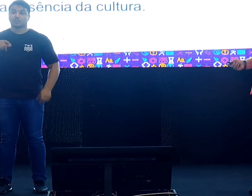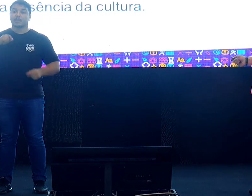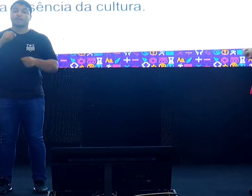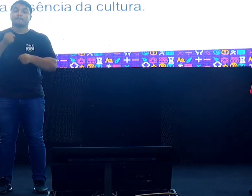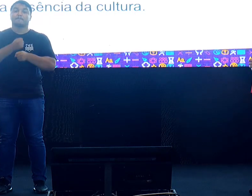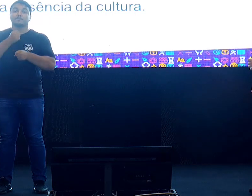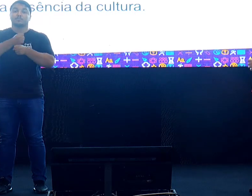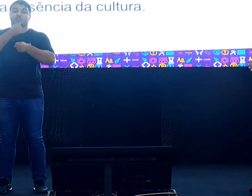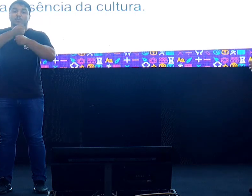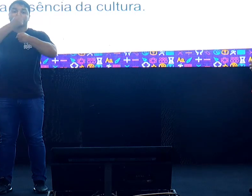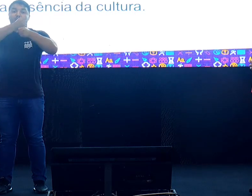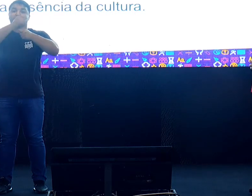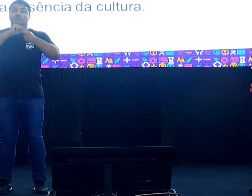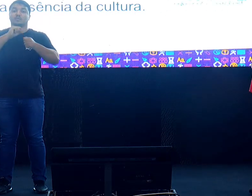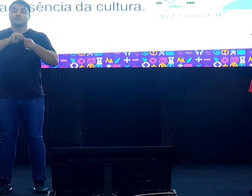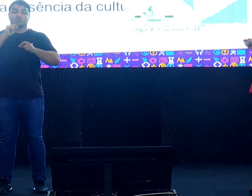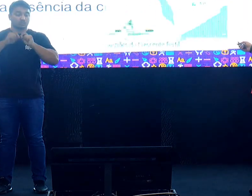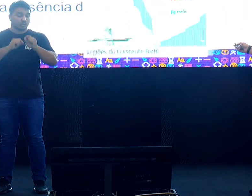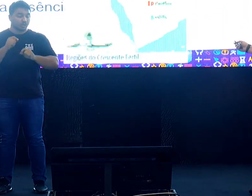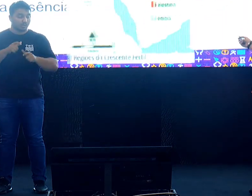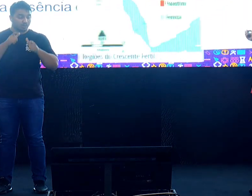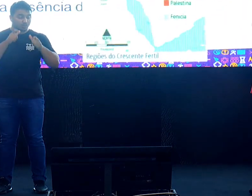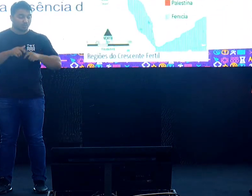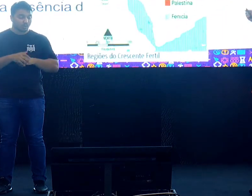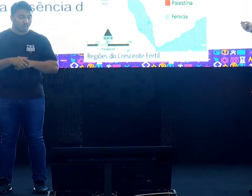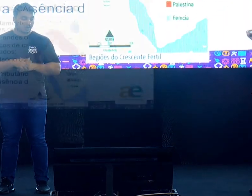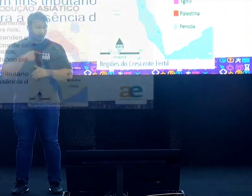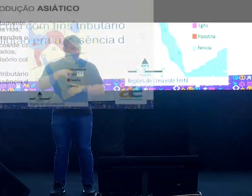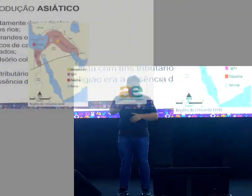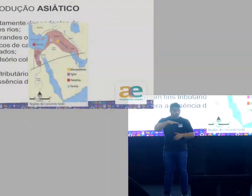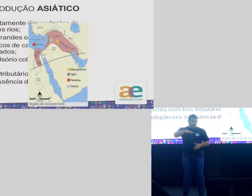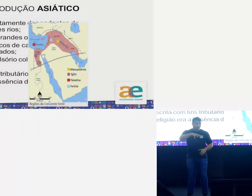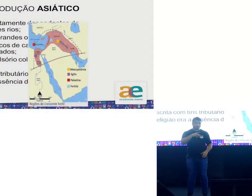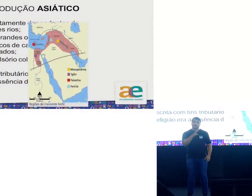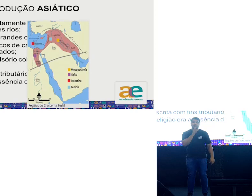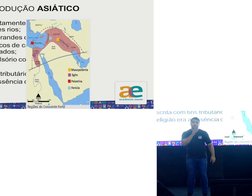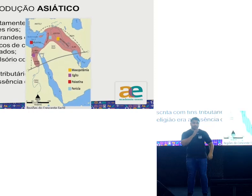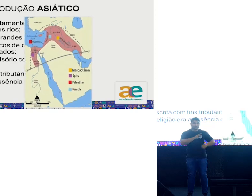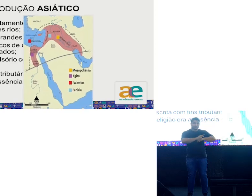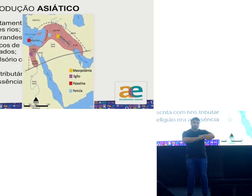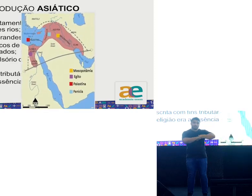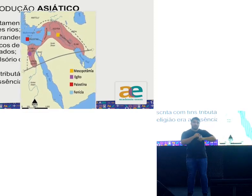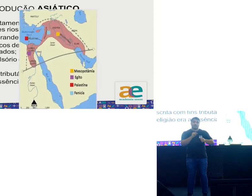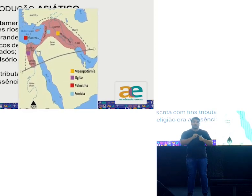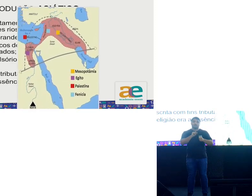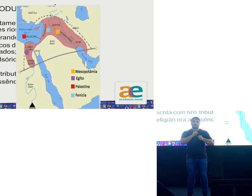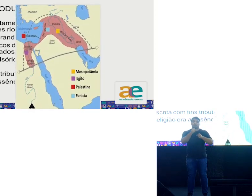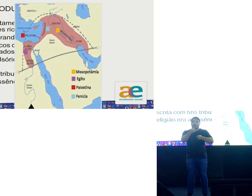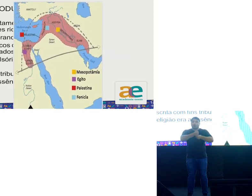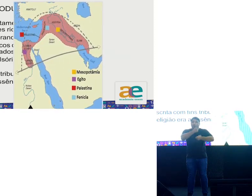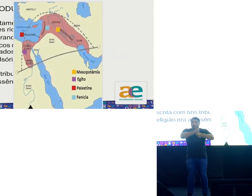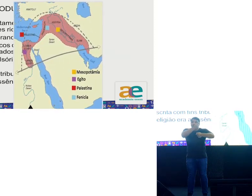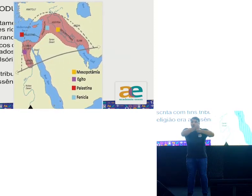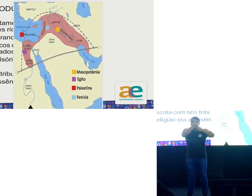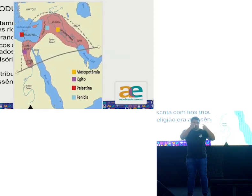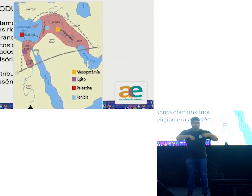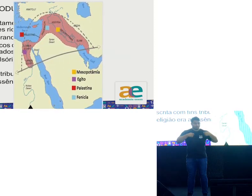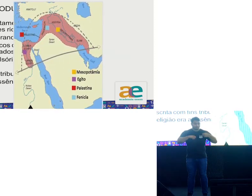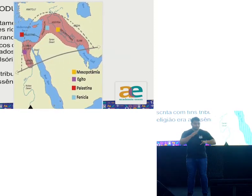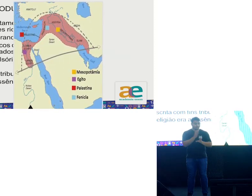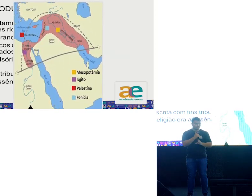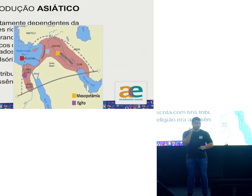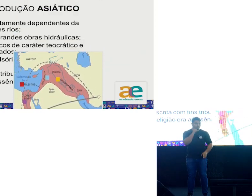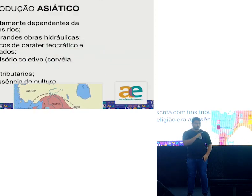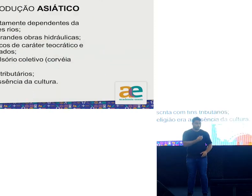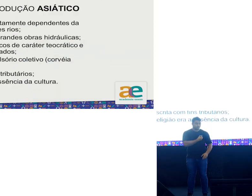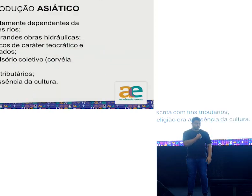produzir na região onde eles viviam, que é essa região aí, ó, as grandes obras que eram necessárias para